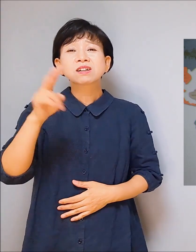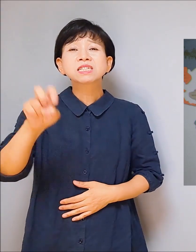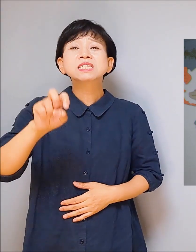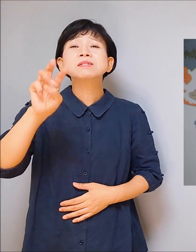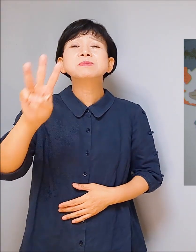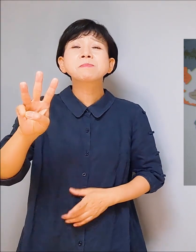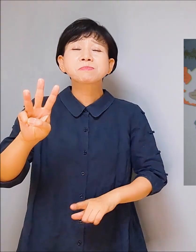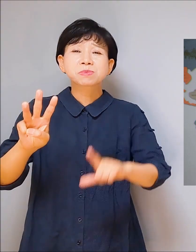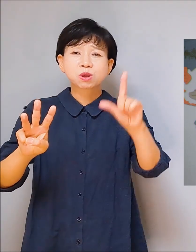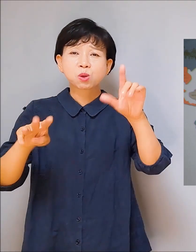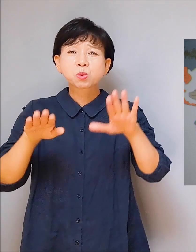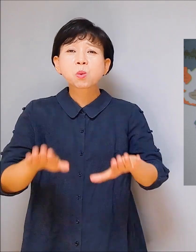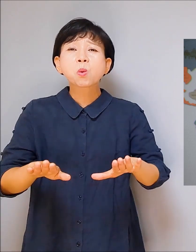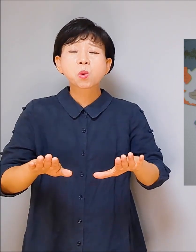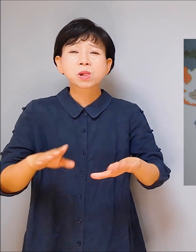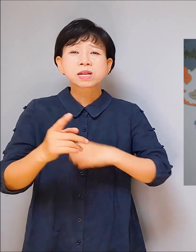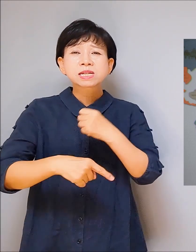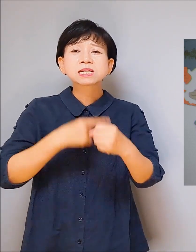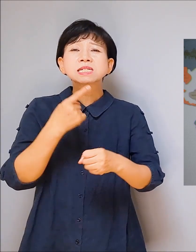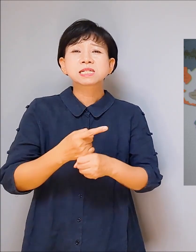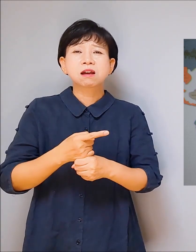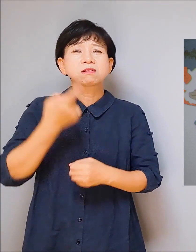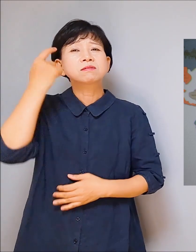2023년 올 한 해만 보자고요.